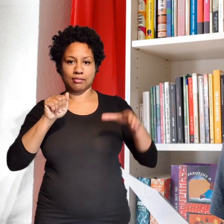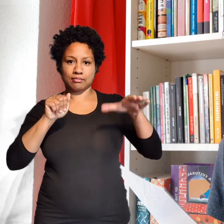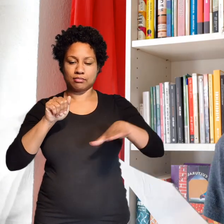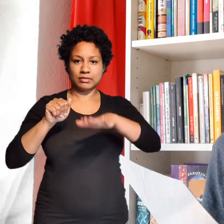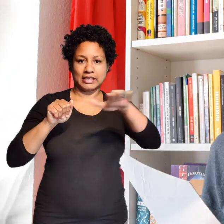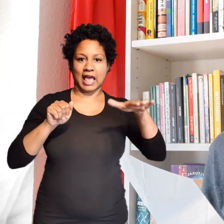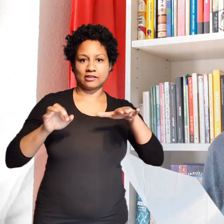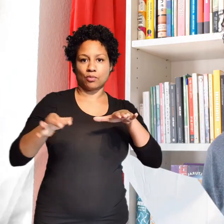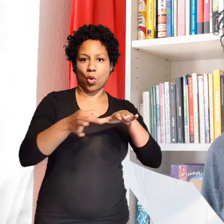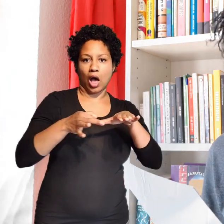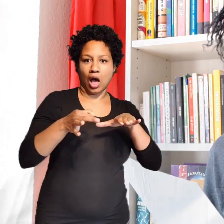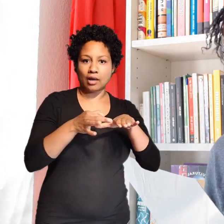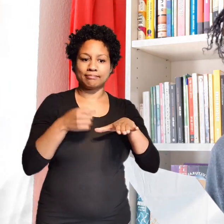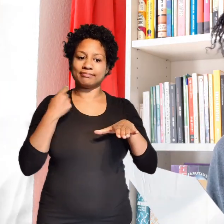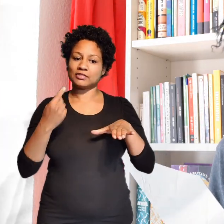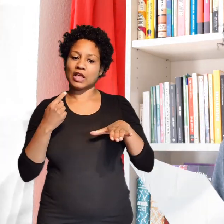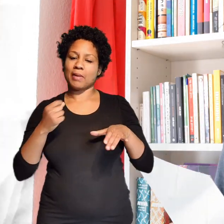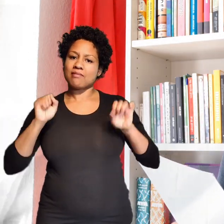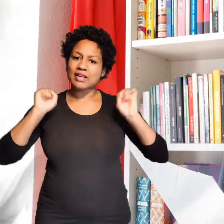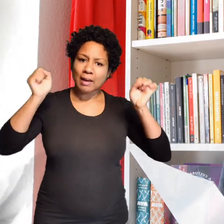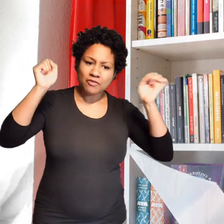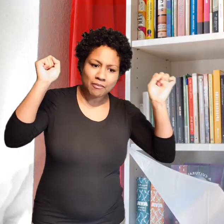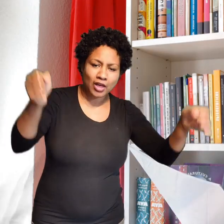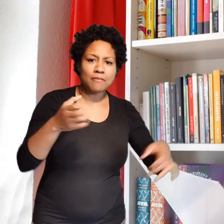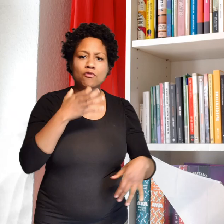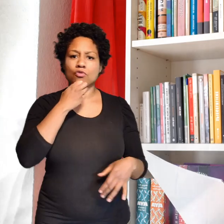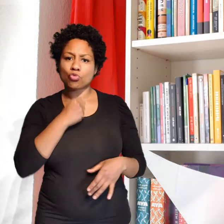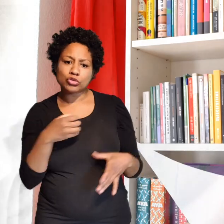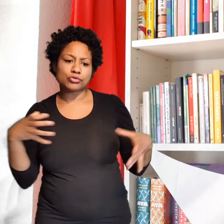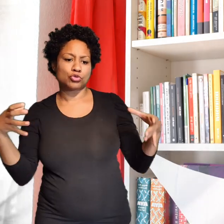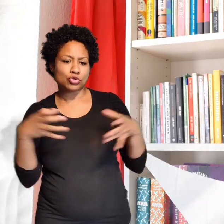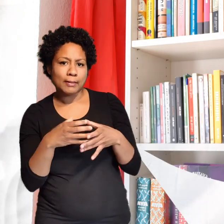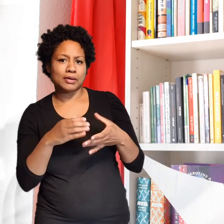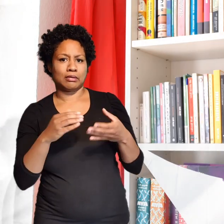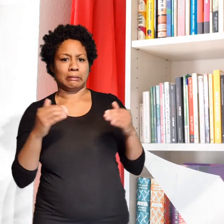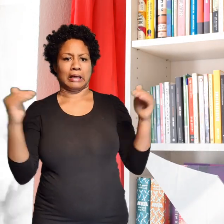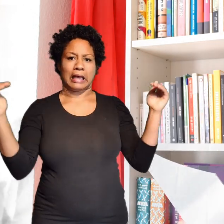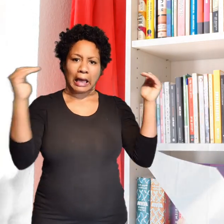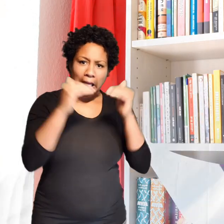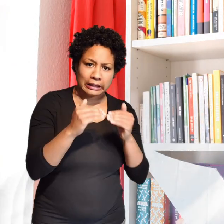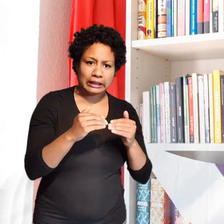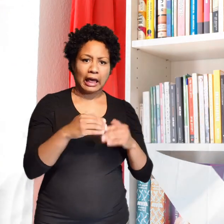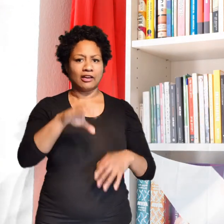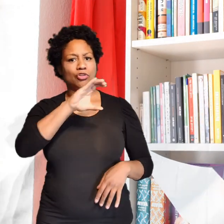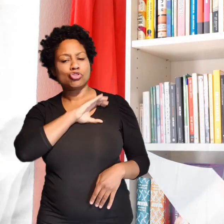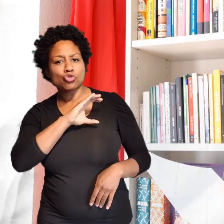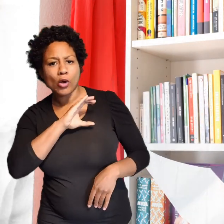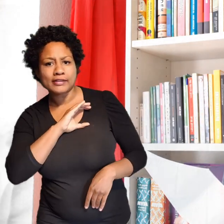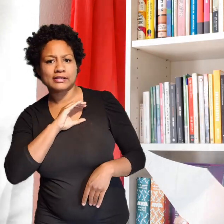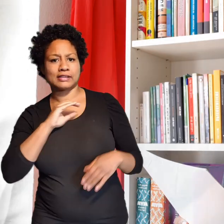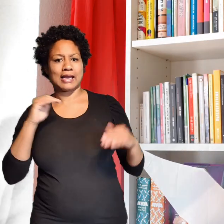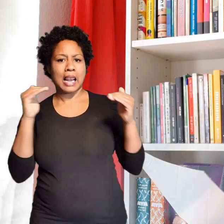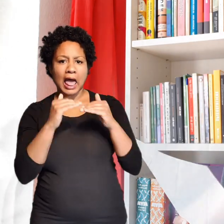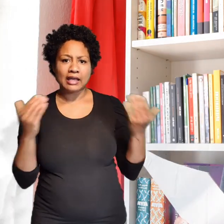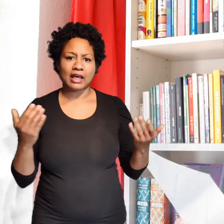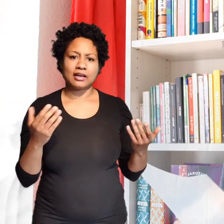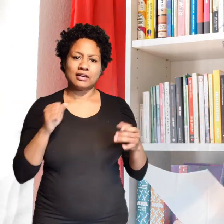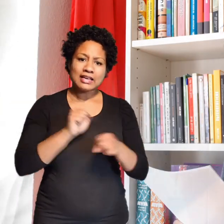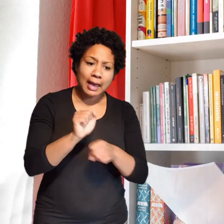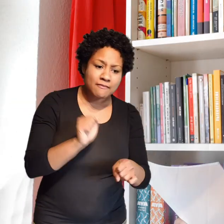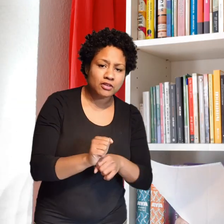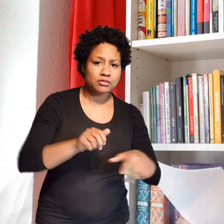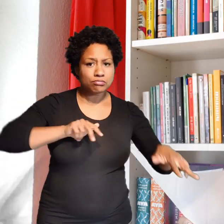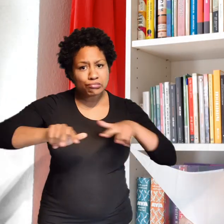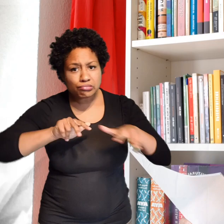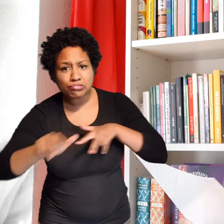Anerkennung, Gerechtigkeit und Chancengleichheit zu mobilisieren und zu kämpfen. Ich habe